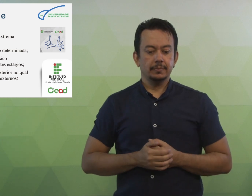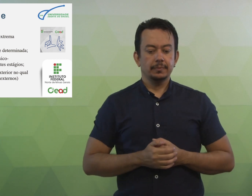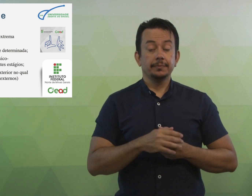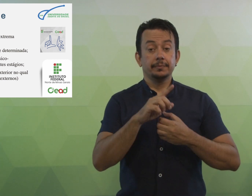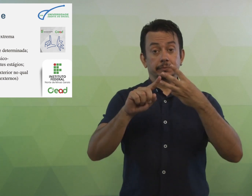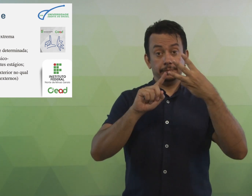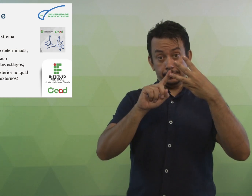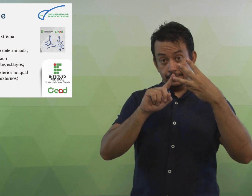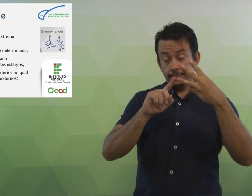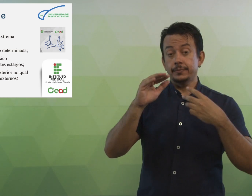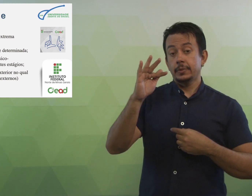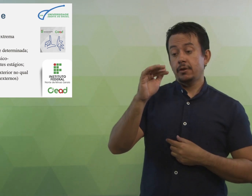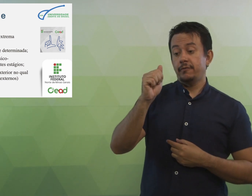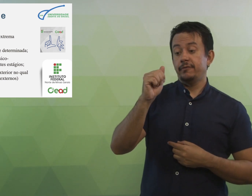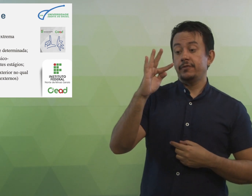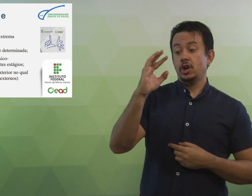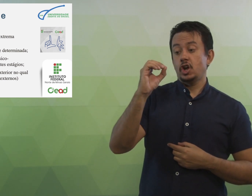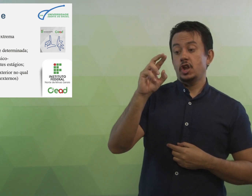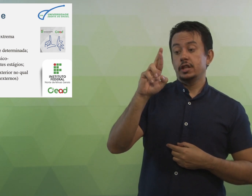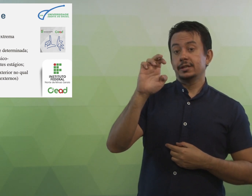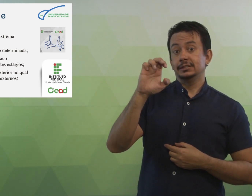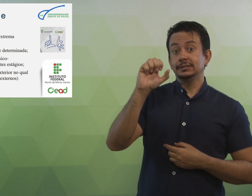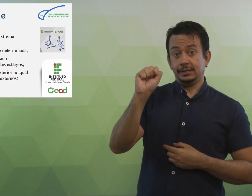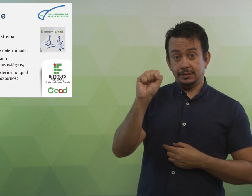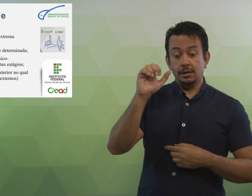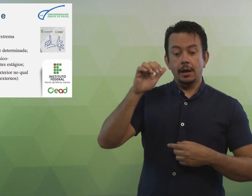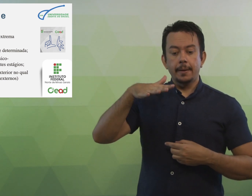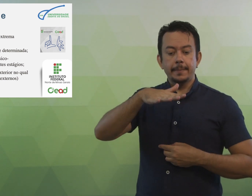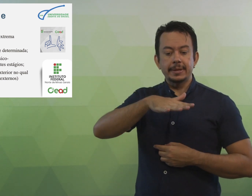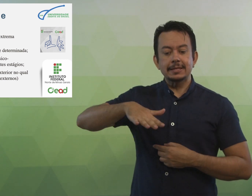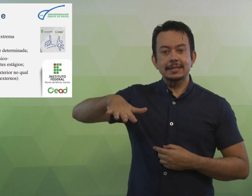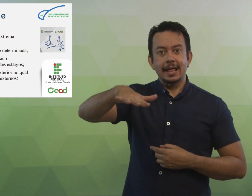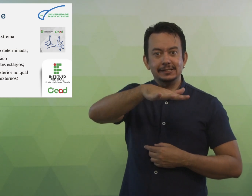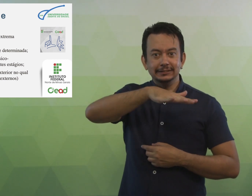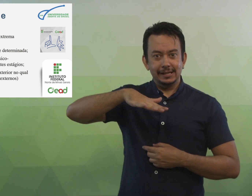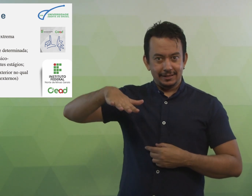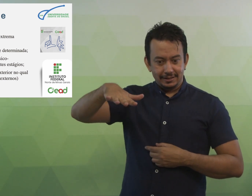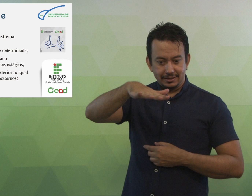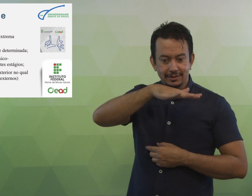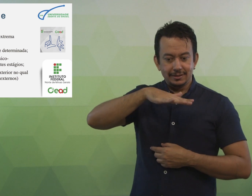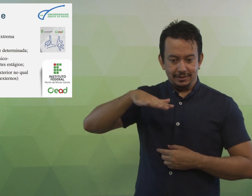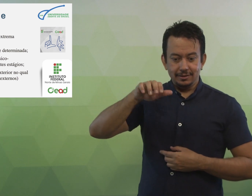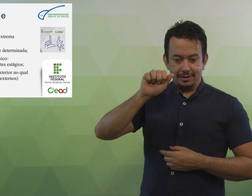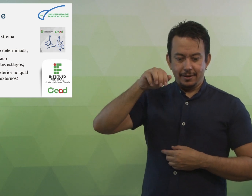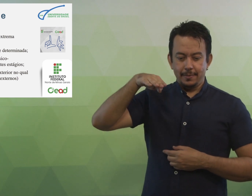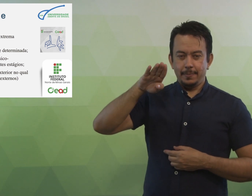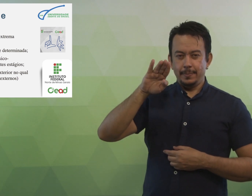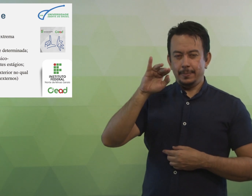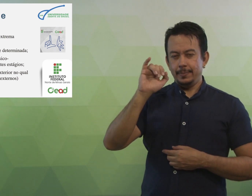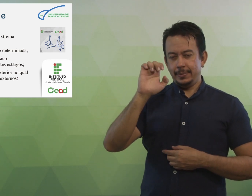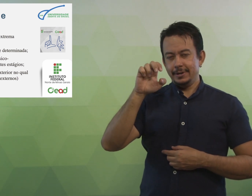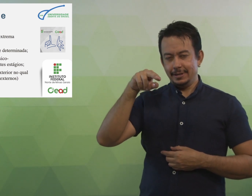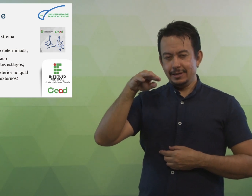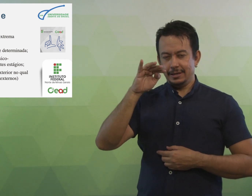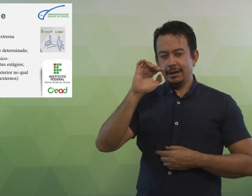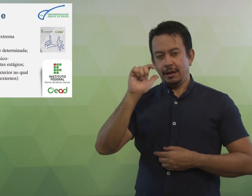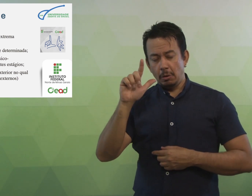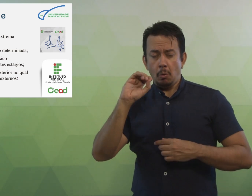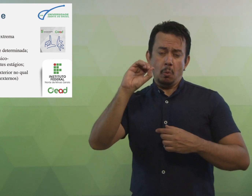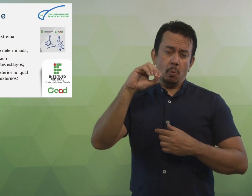aprendizado foi se desenvolvendo. E o terceiro são os fatores ambientais